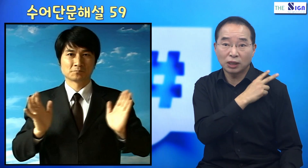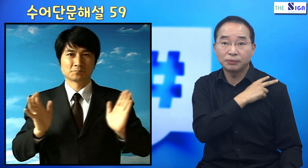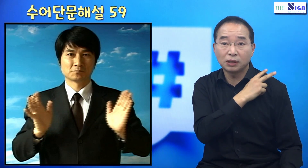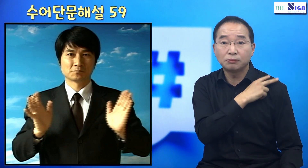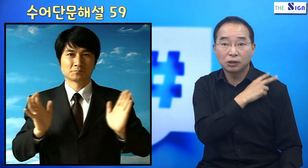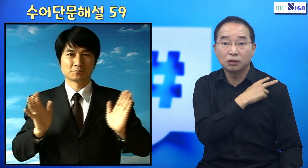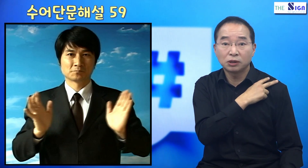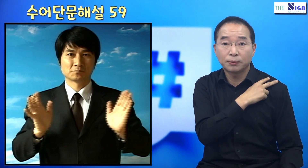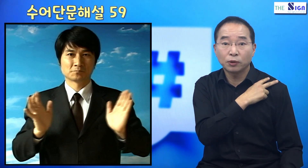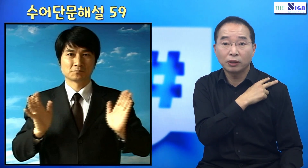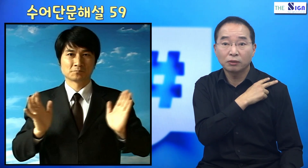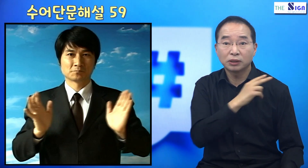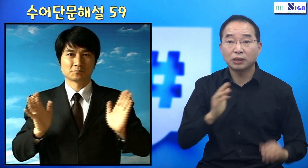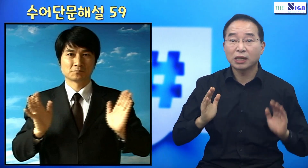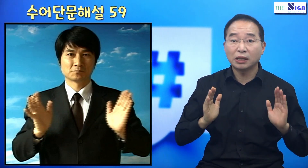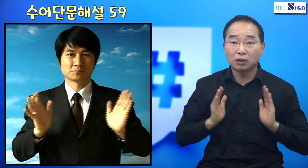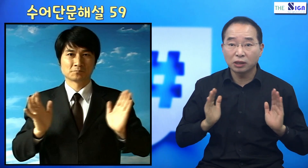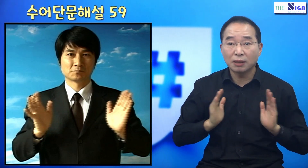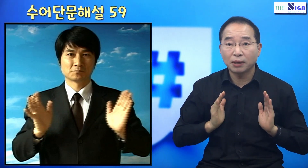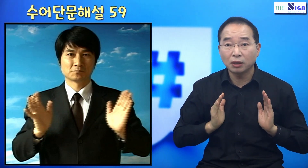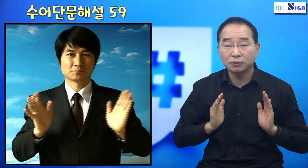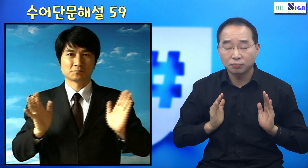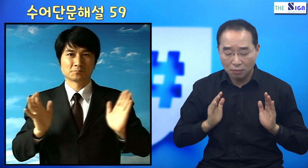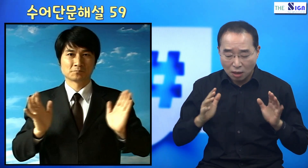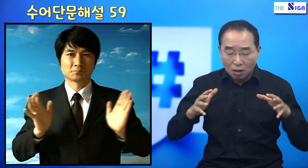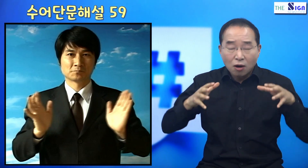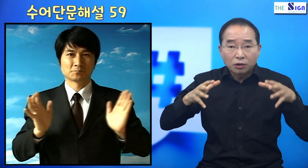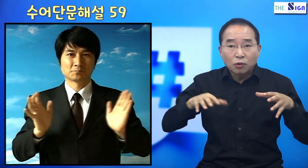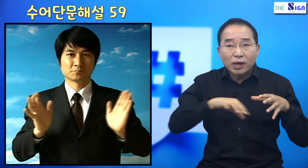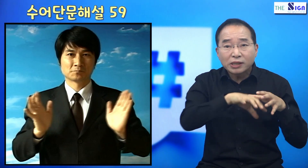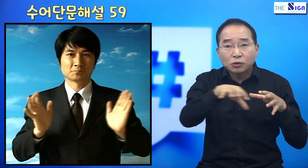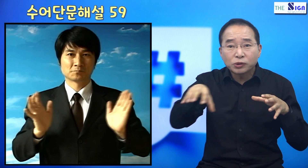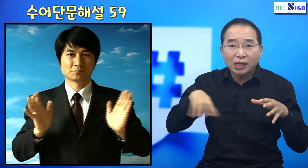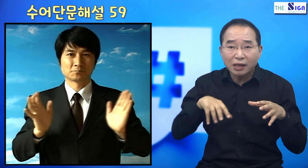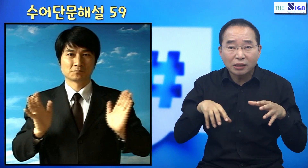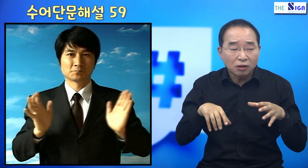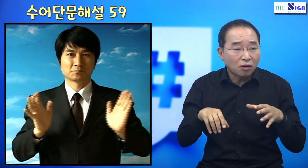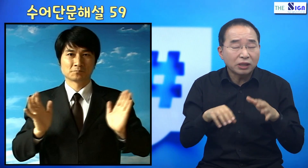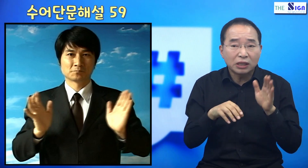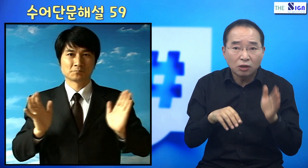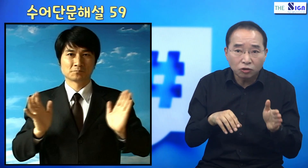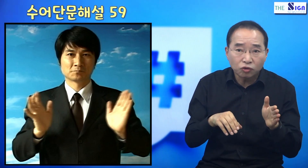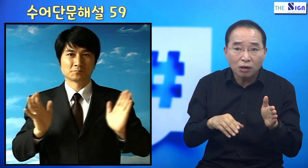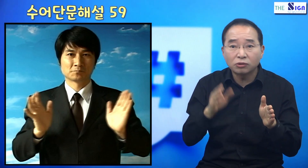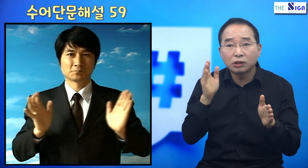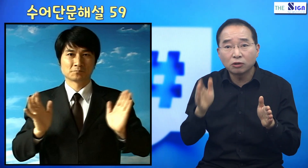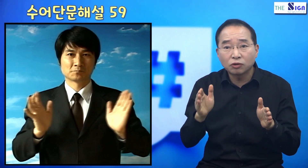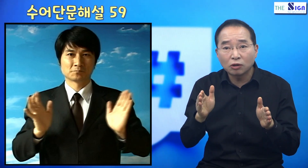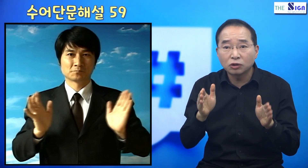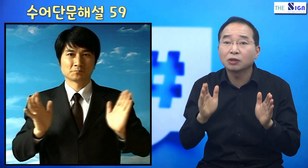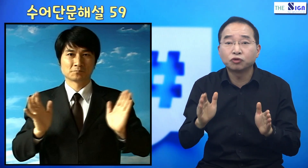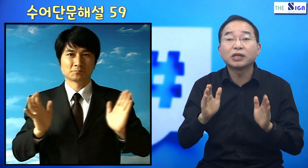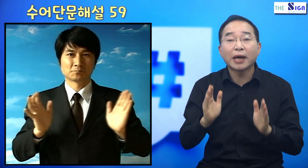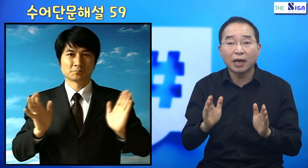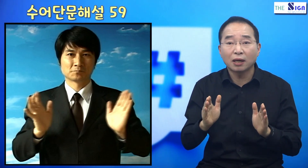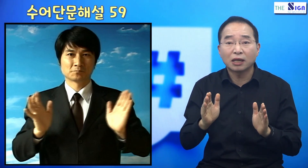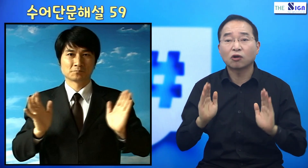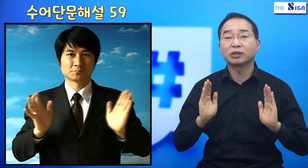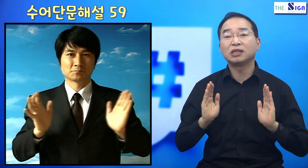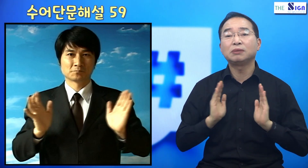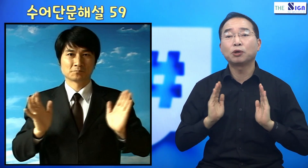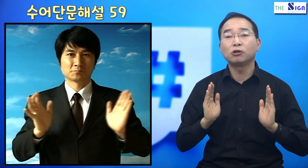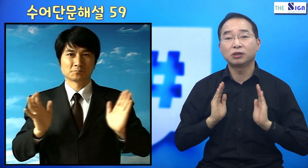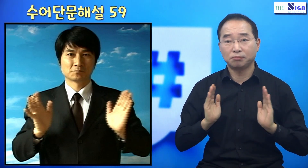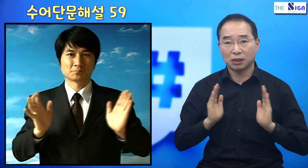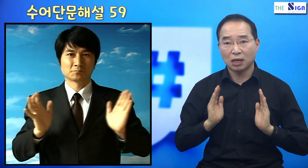떼우면 투잡힌다 하면서 이런 식 표현해요. 근데 자, 이렇게 되면 어떤 회사 조직 안에서 이것도 하고 이것도 하고 다 둘 다 해 라고